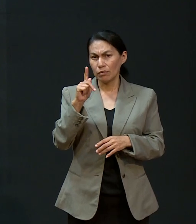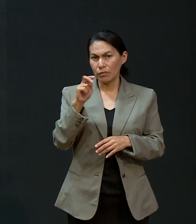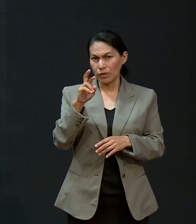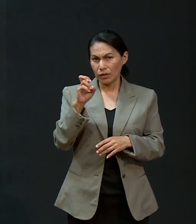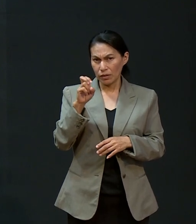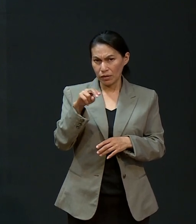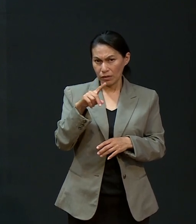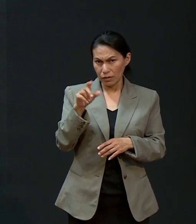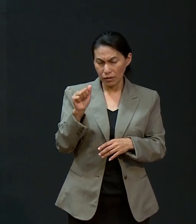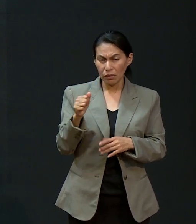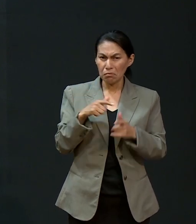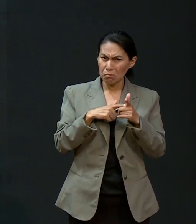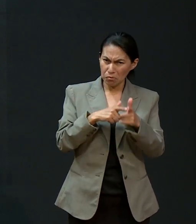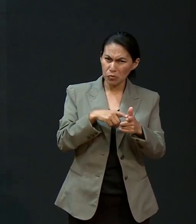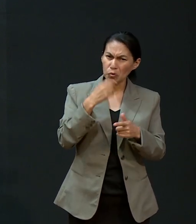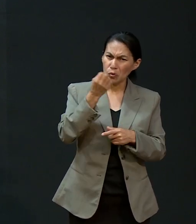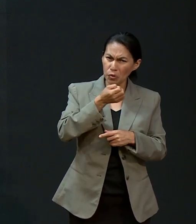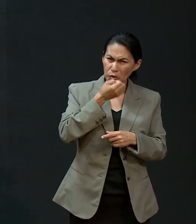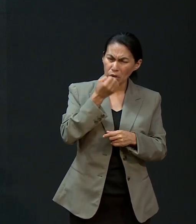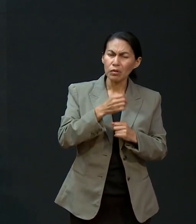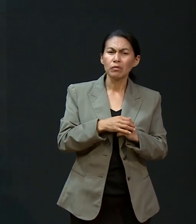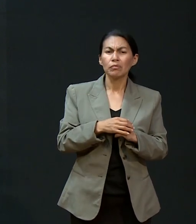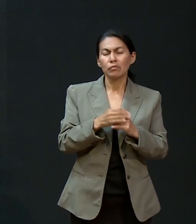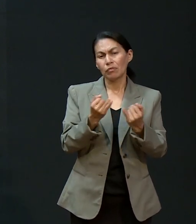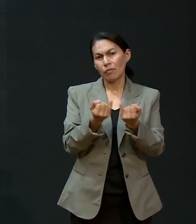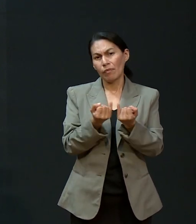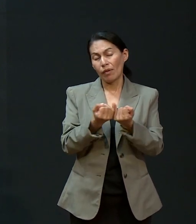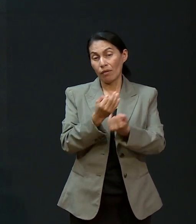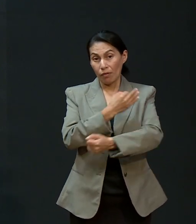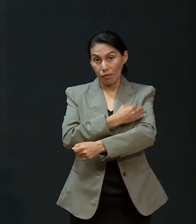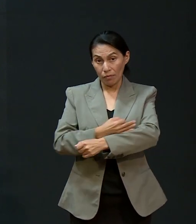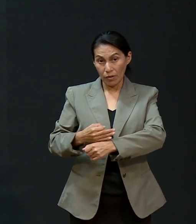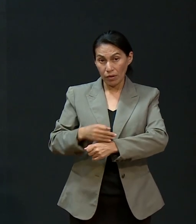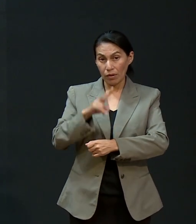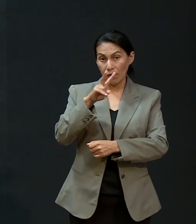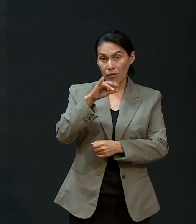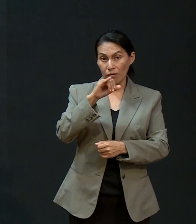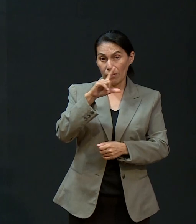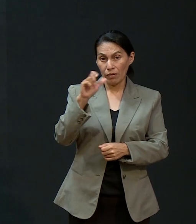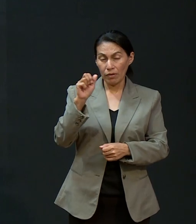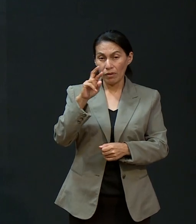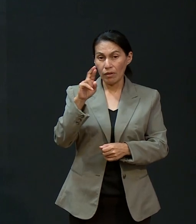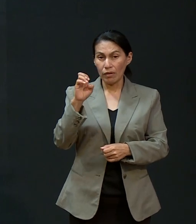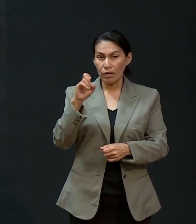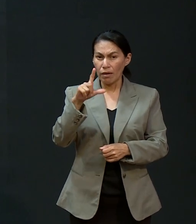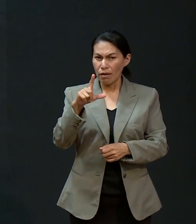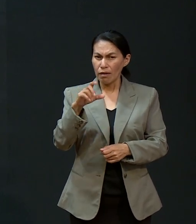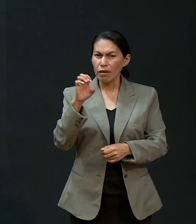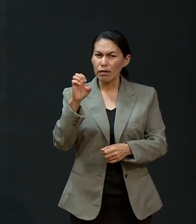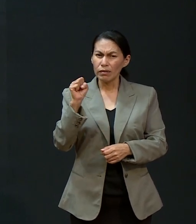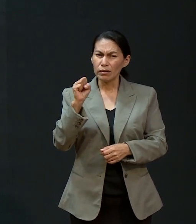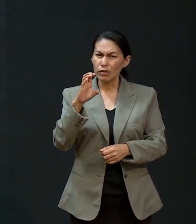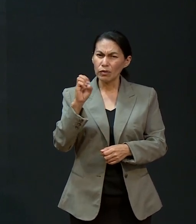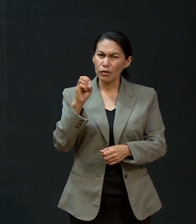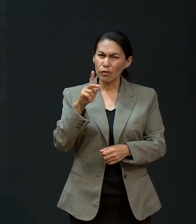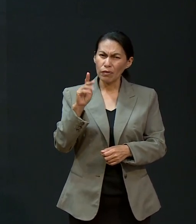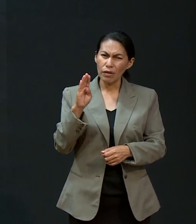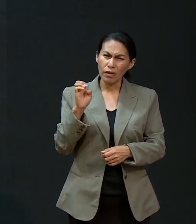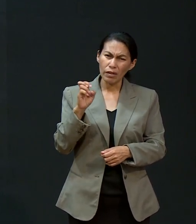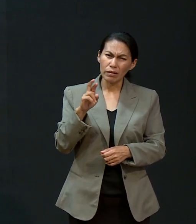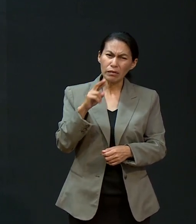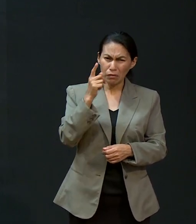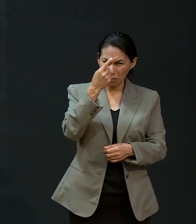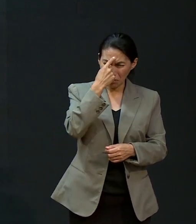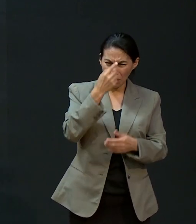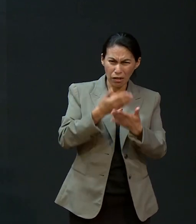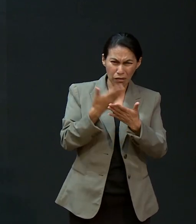esperanza de las familias. También seguimos orando, seguiremos orando por la familia Villarreal